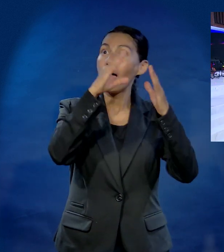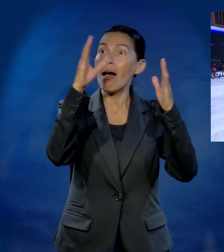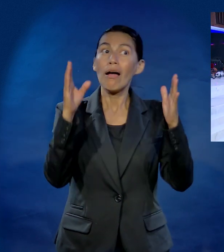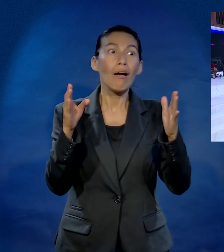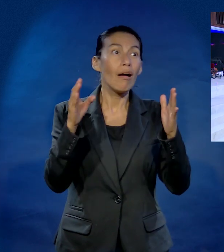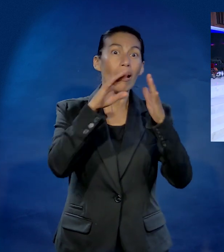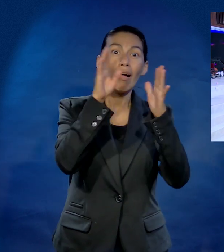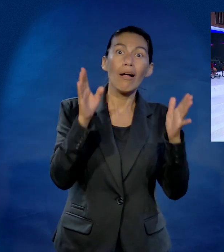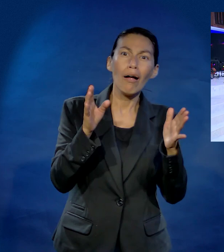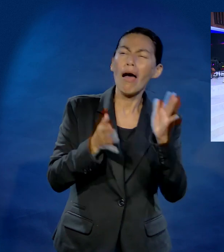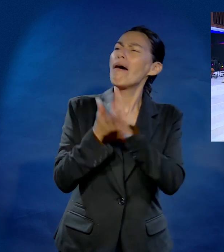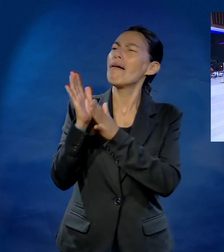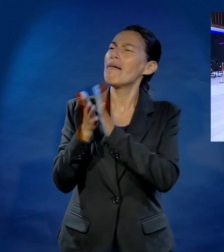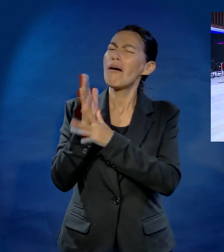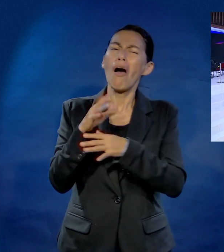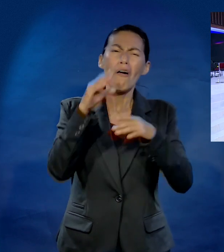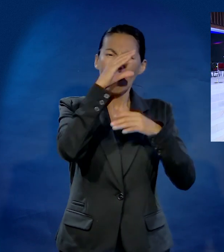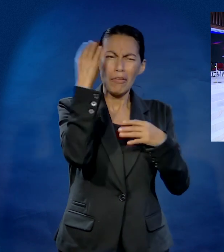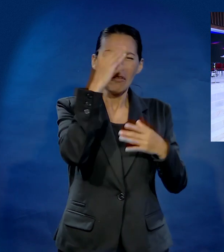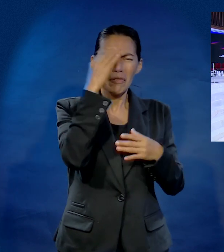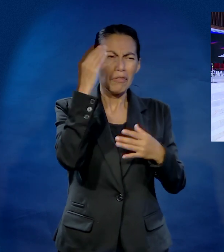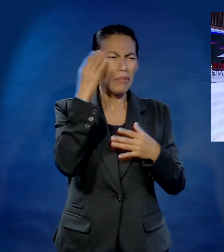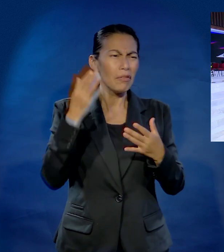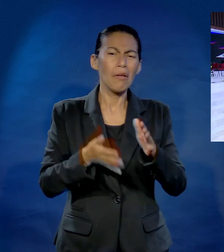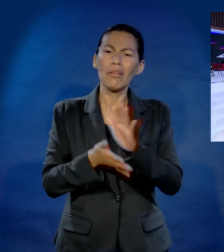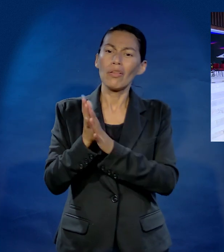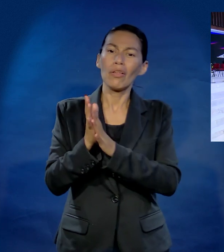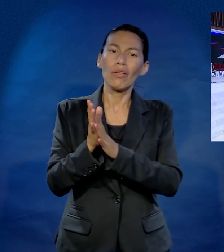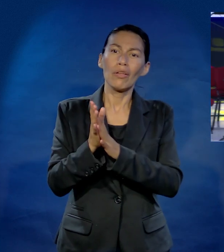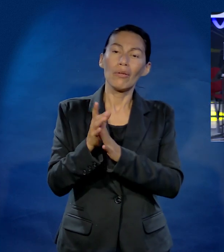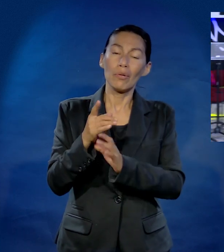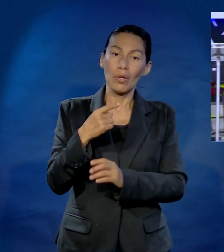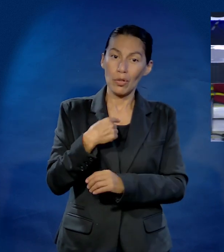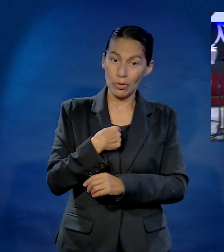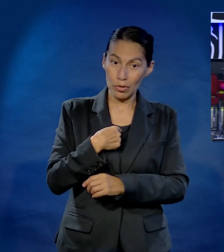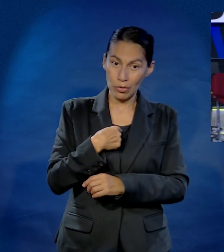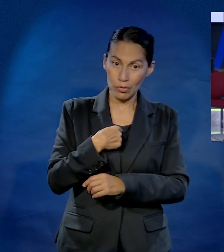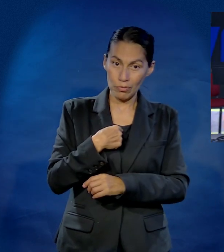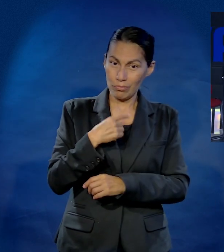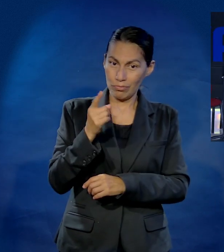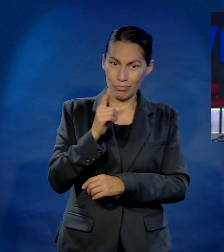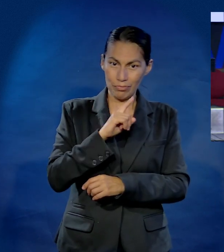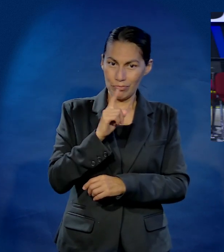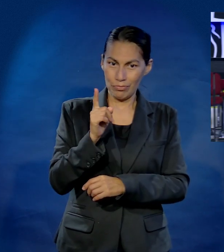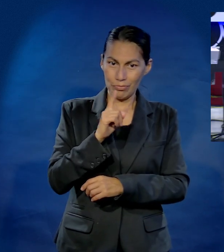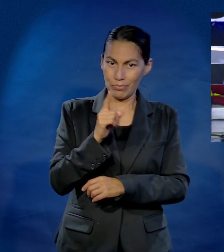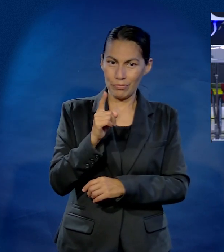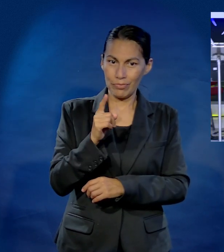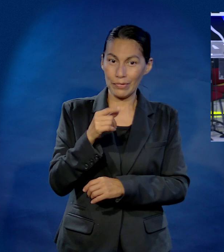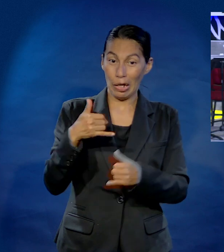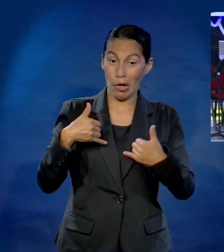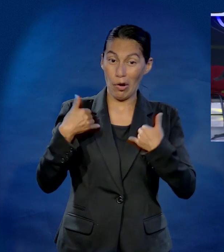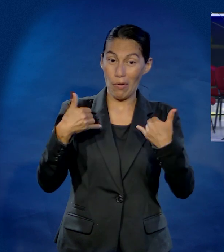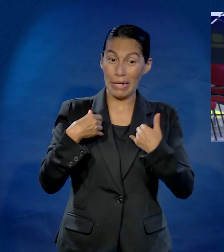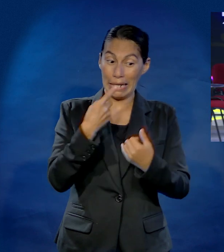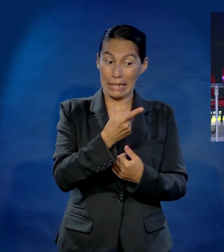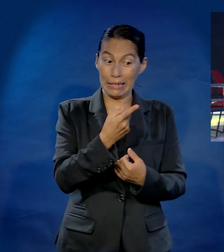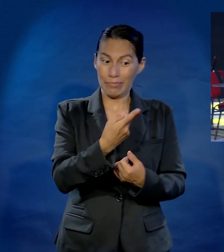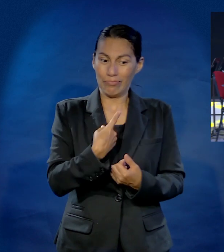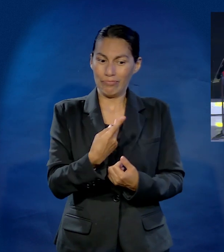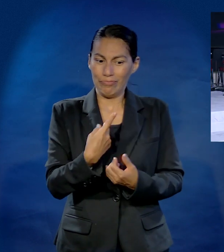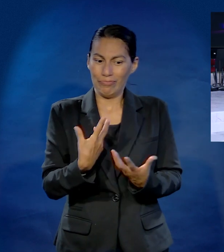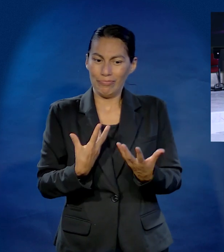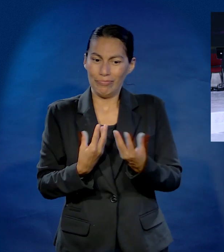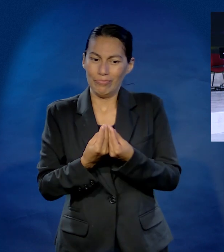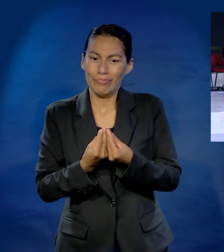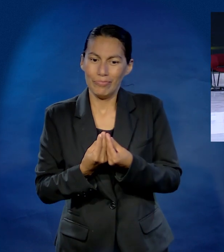De repente alguien dijo, ¡el arco, el arco! Y todos volvieron a su vida normal y fueron a tomar fotos otra vez. Todos menos yo, porque ese